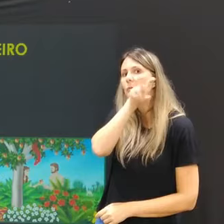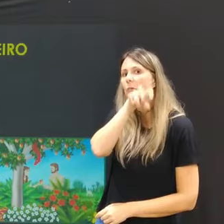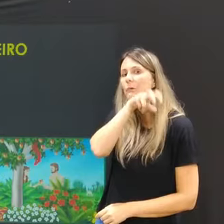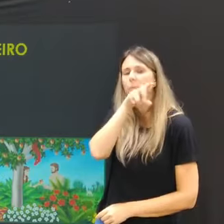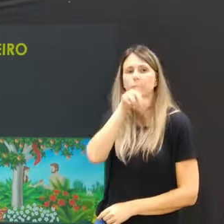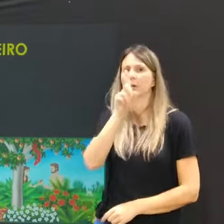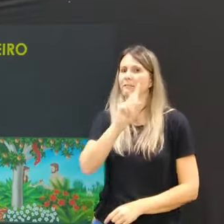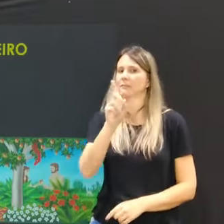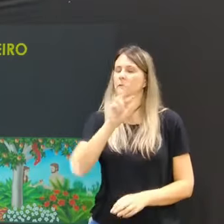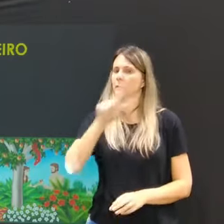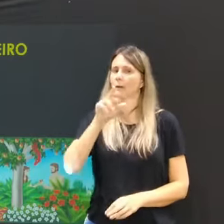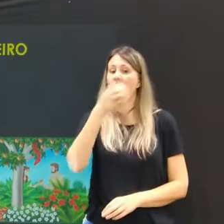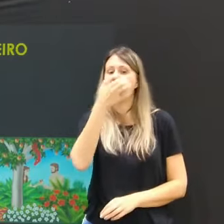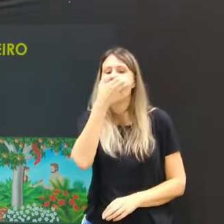cobra veio.